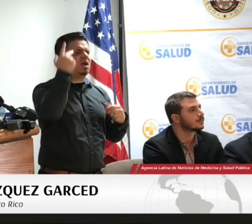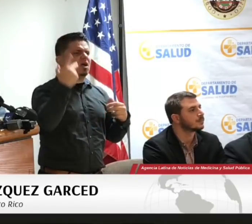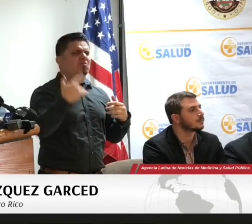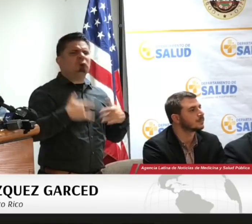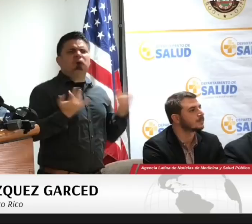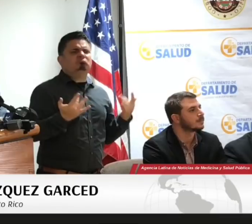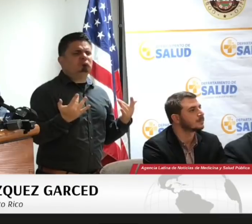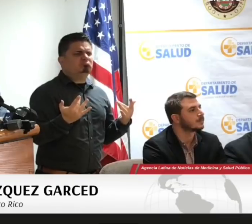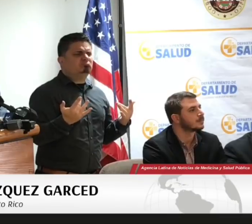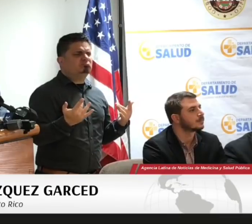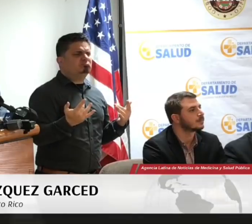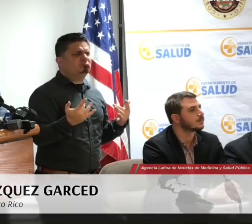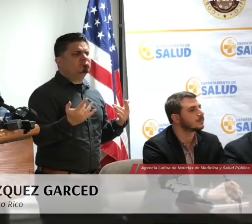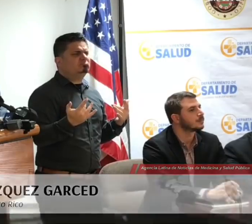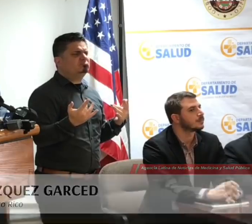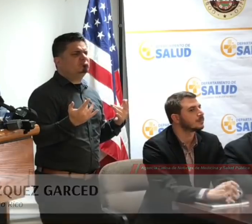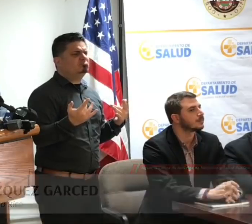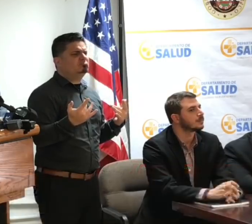pasados días,